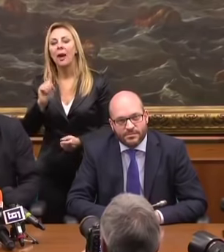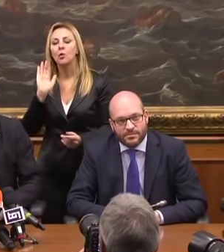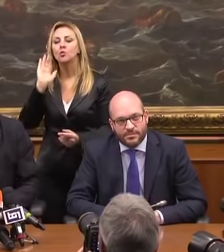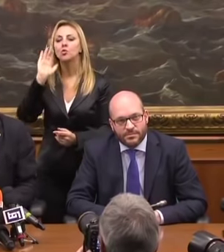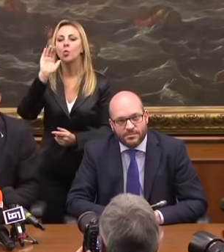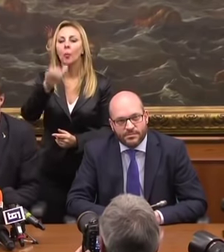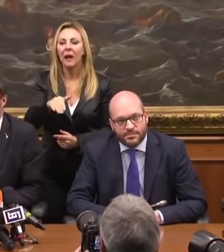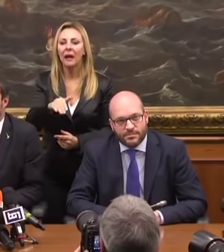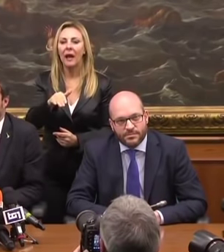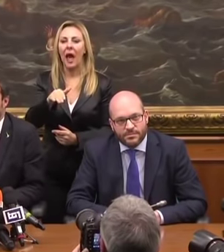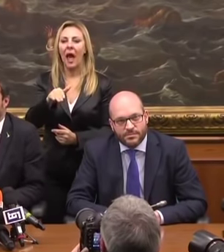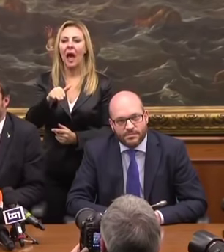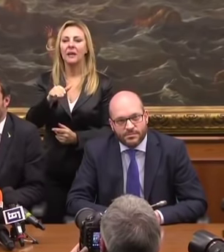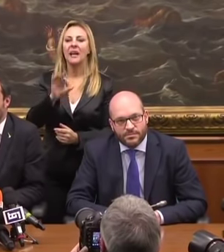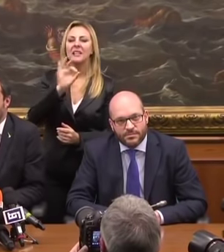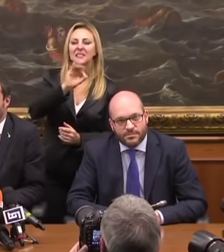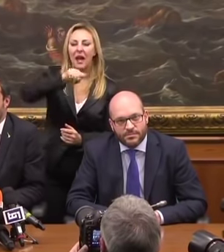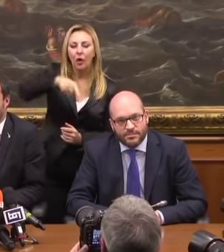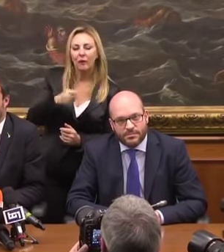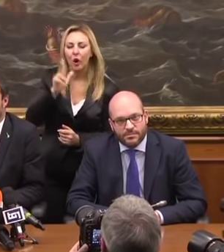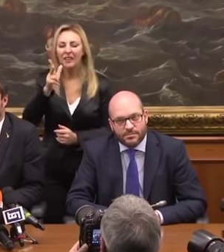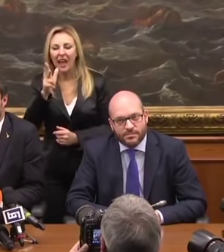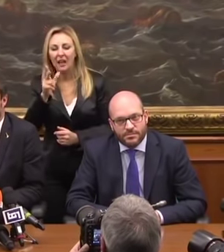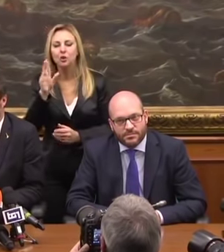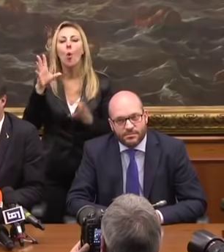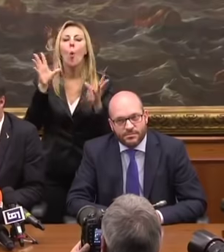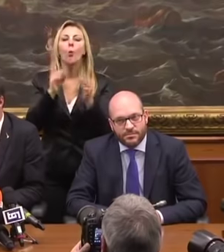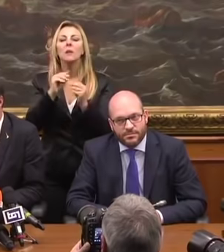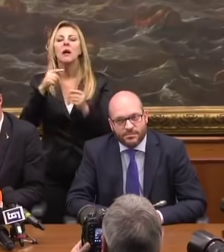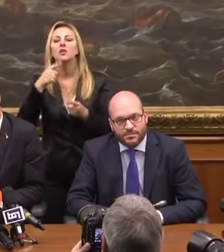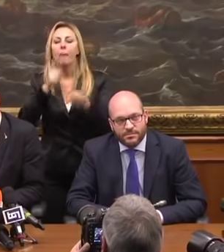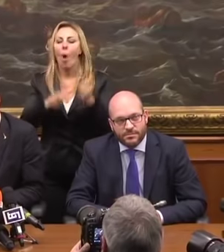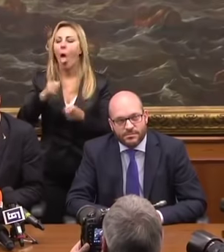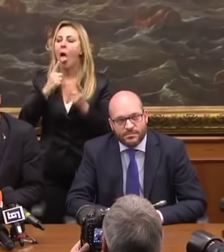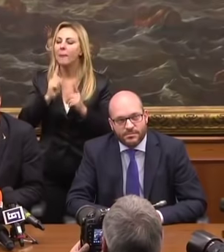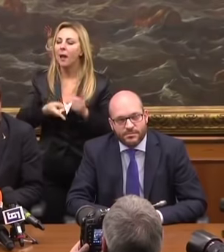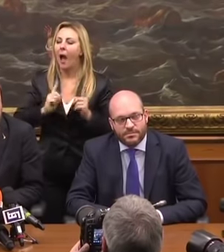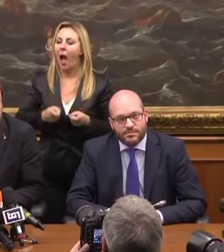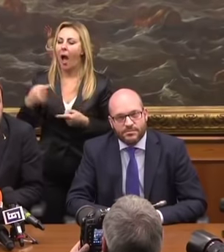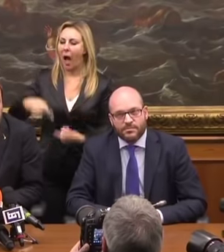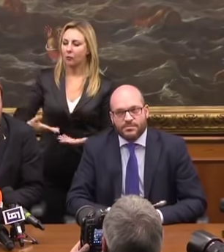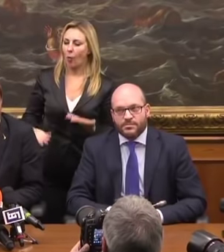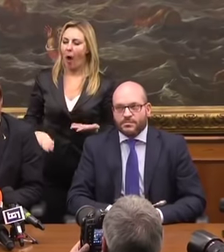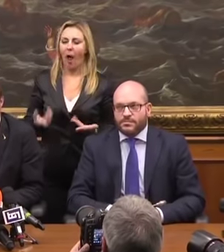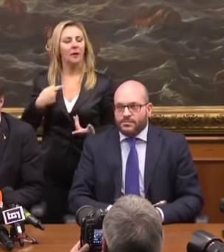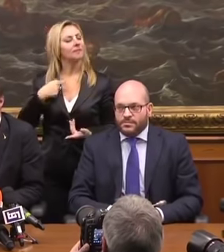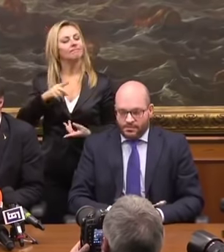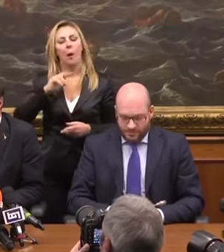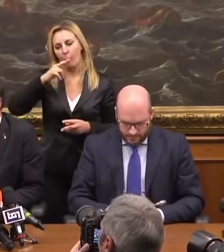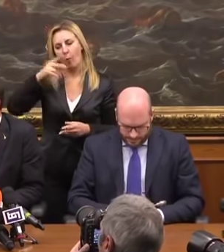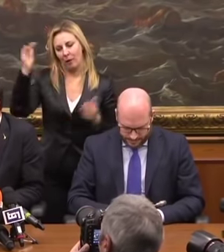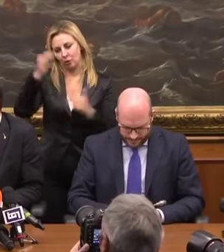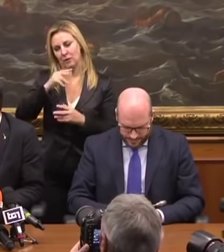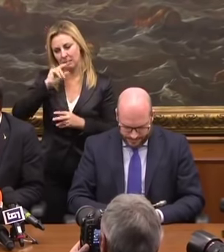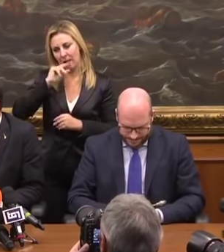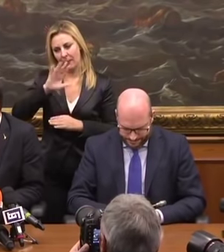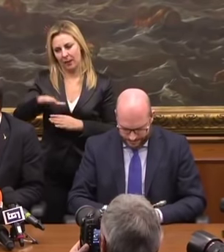superati dai TG delle 13, dallo zero virgola e dall'ennesima polemica inesistente. Avremo modo di parlarne nel pomeriggio in